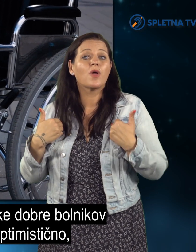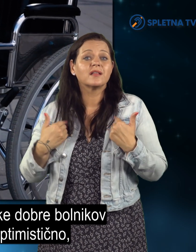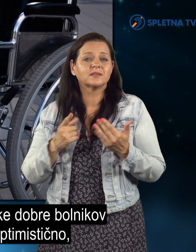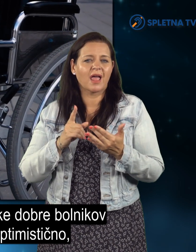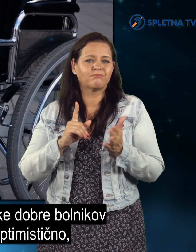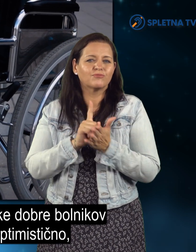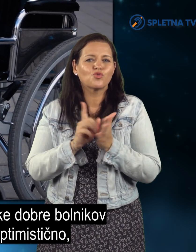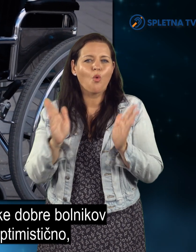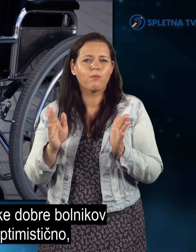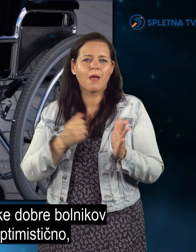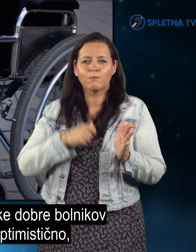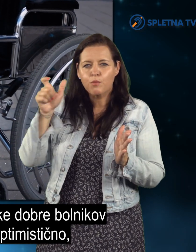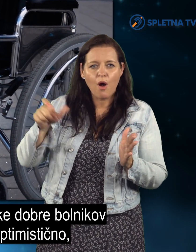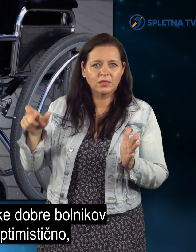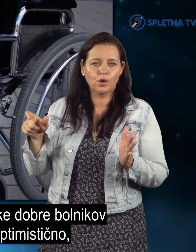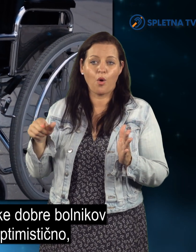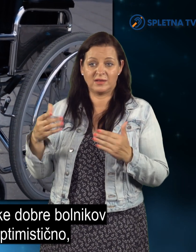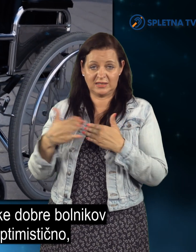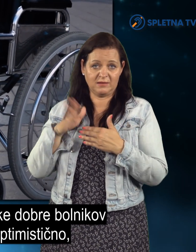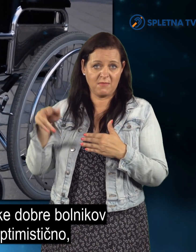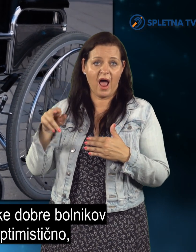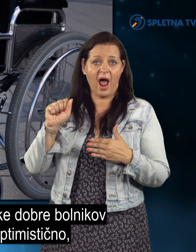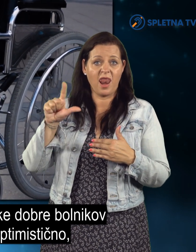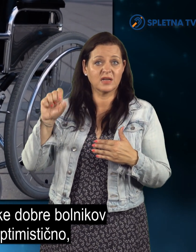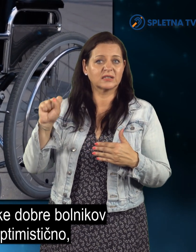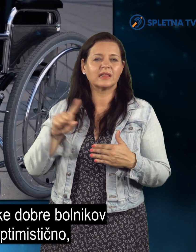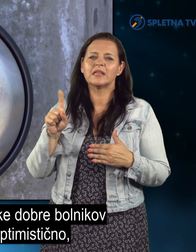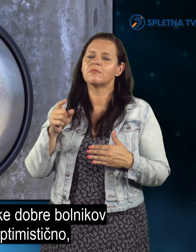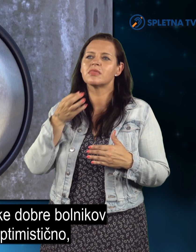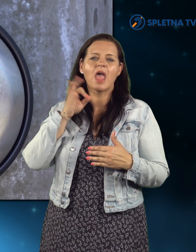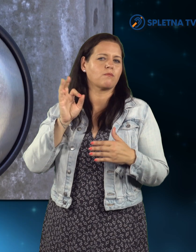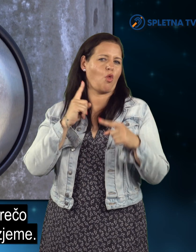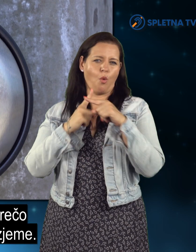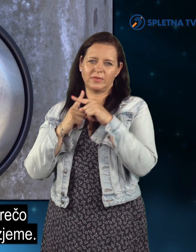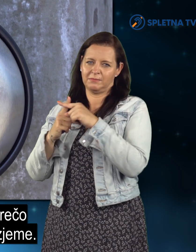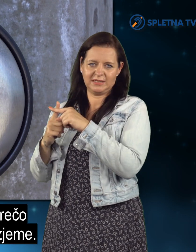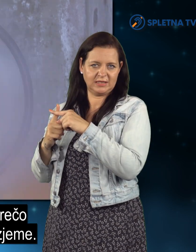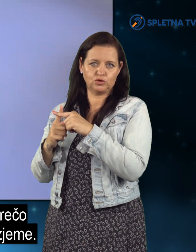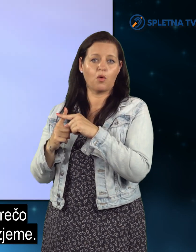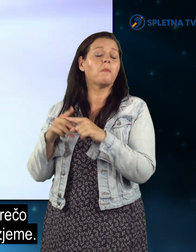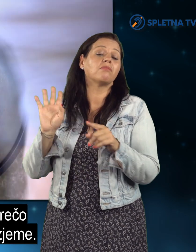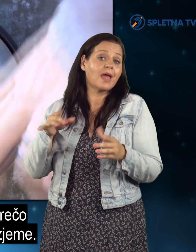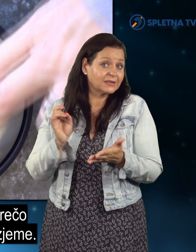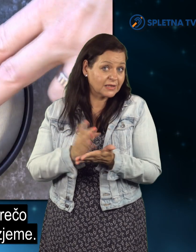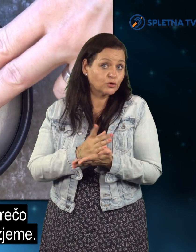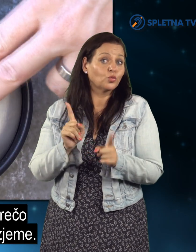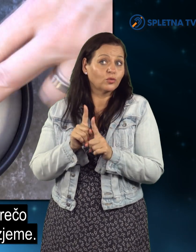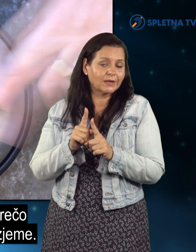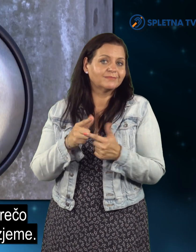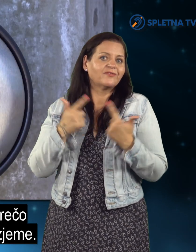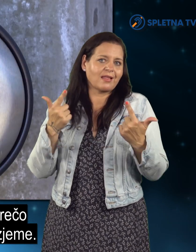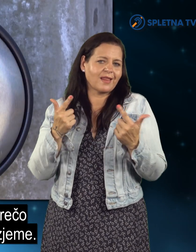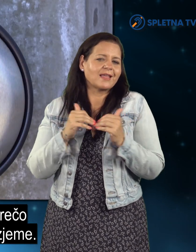Podaljševanje življenjske dobe bolnikov z ALS ni najbolj optimistično, so pa na srečo tudi svetle